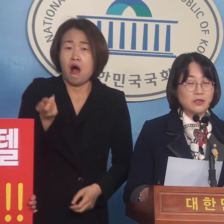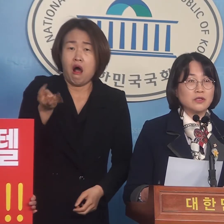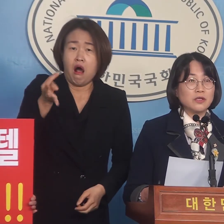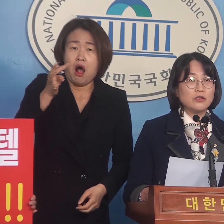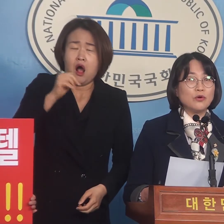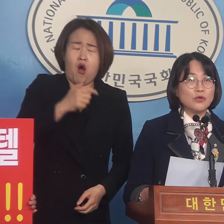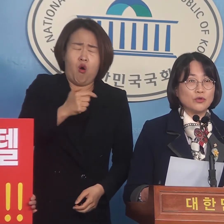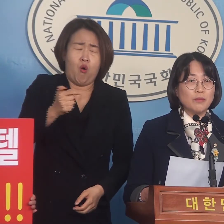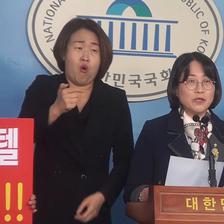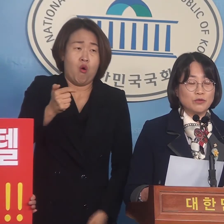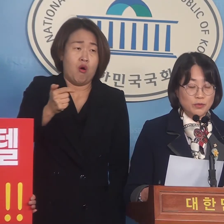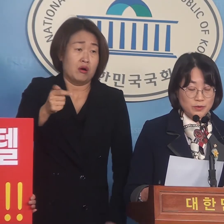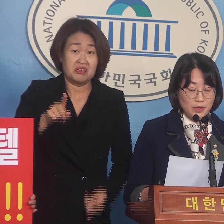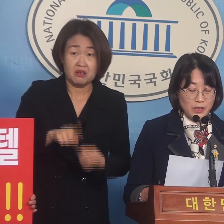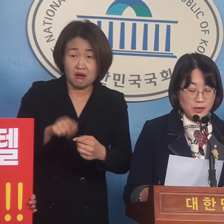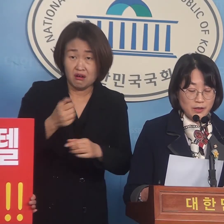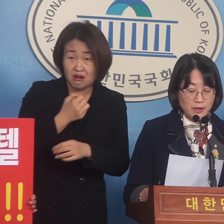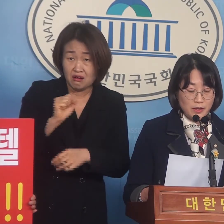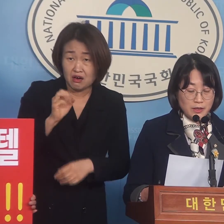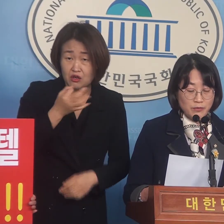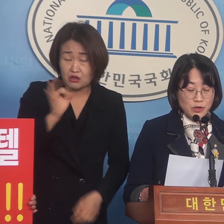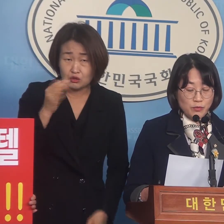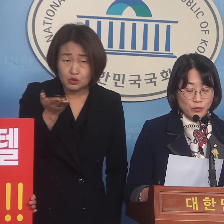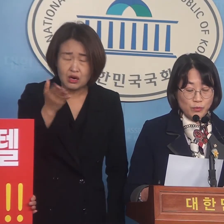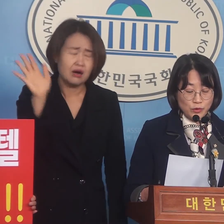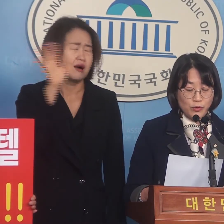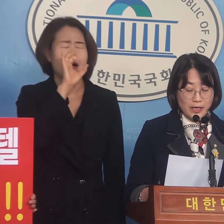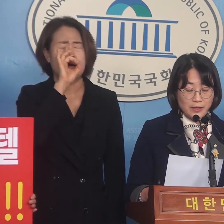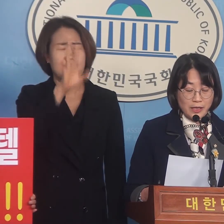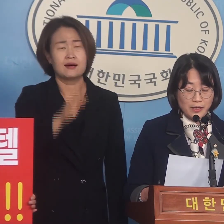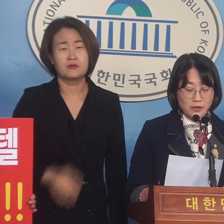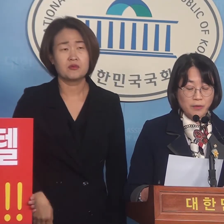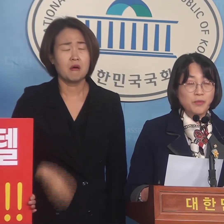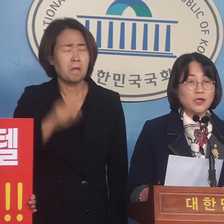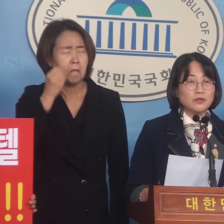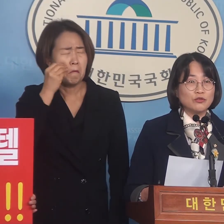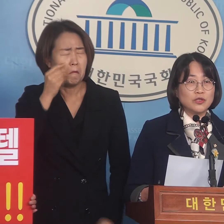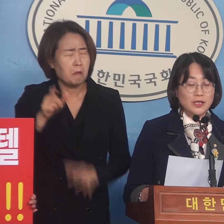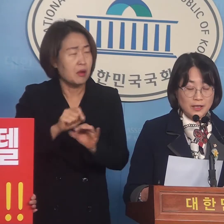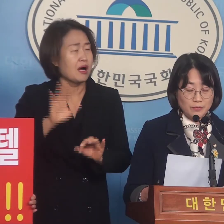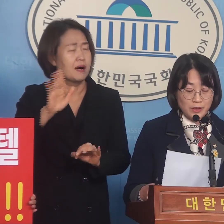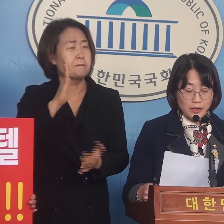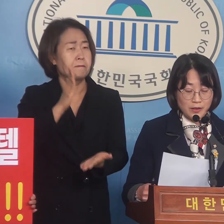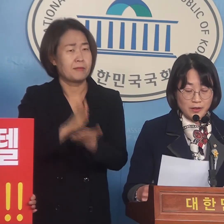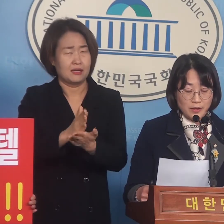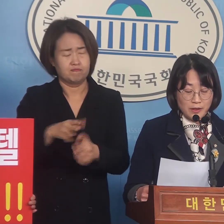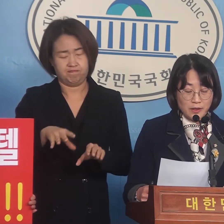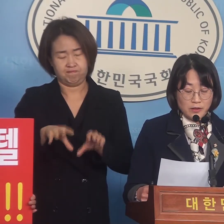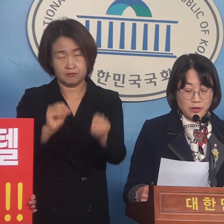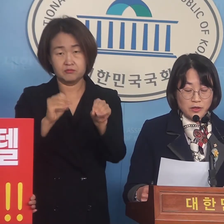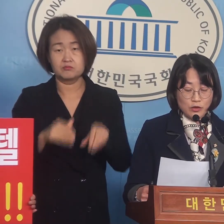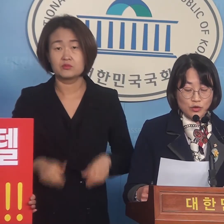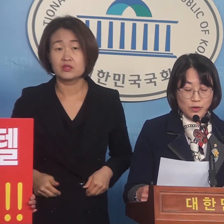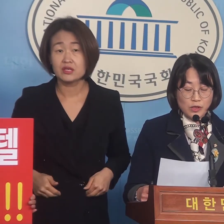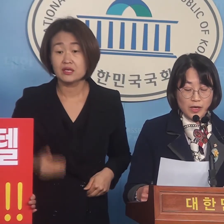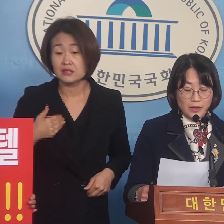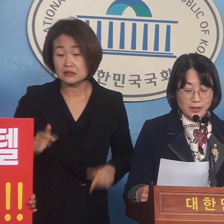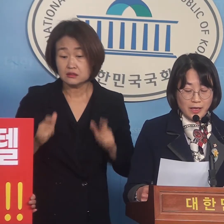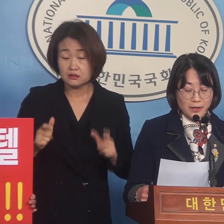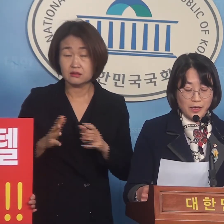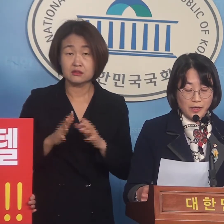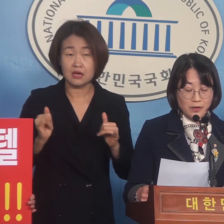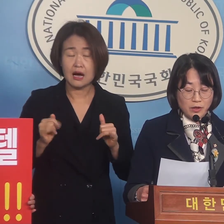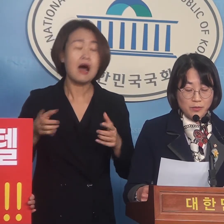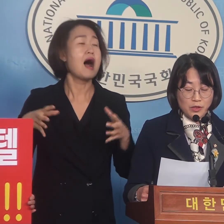행정 결코 용납할 수 없습니다. 잠정 보류가 아니라 전면 중단해야 합니다. 저는 지역 주민들과